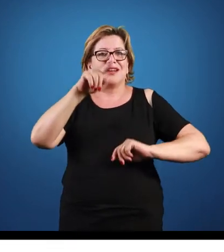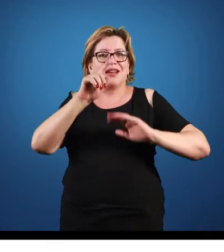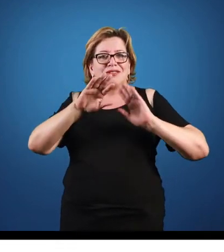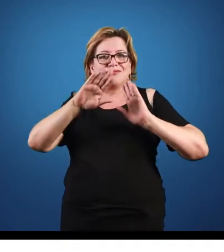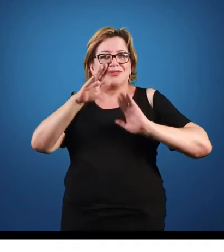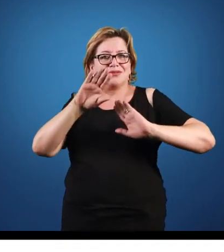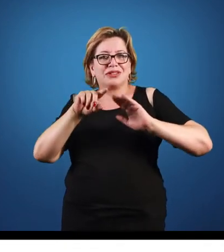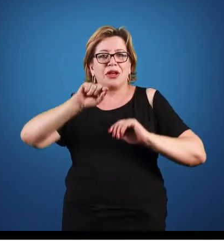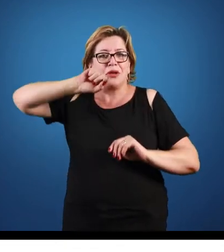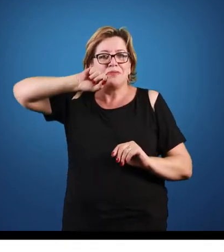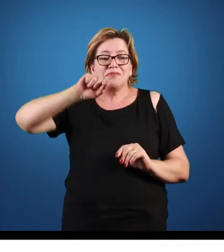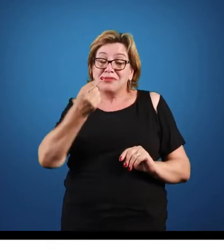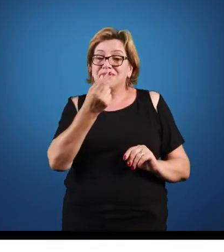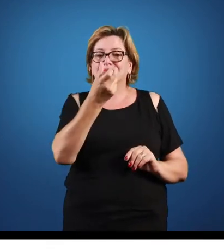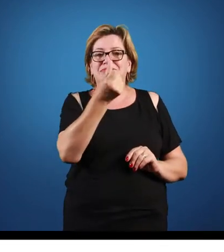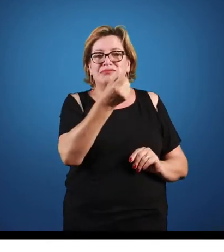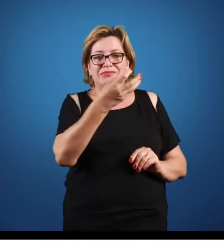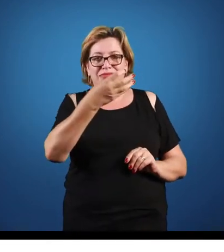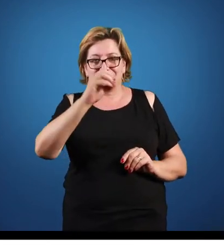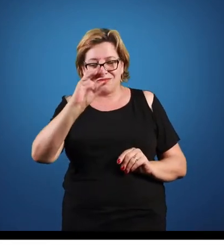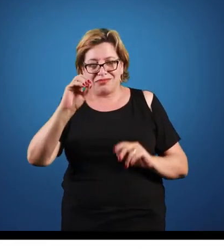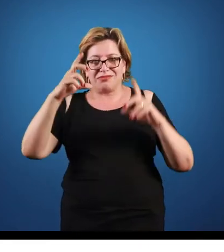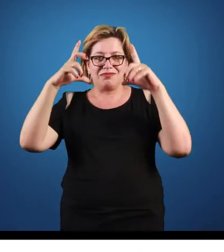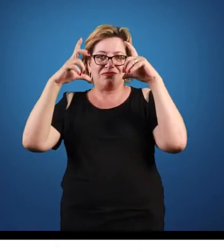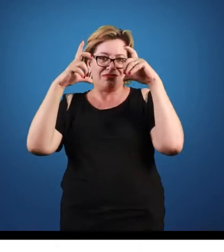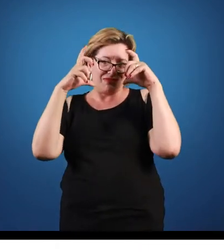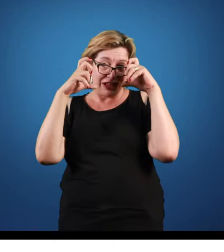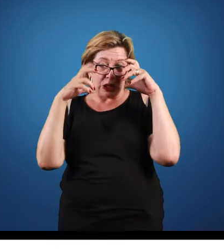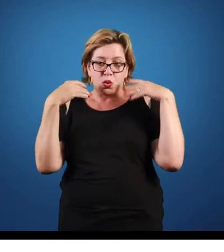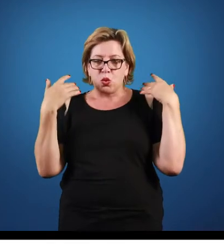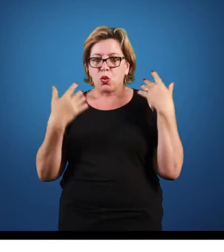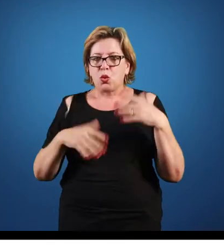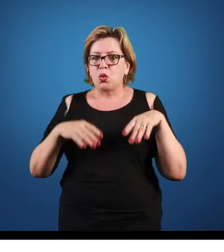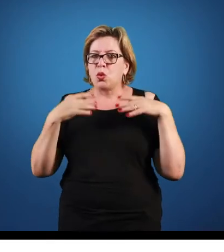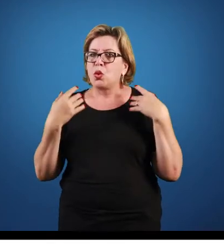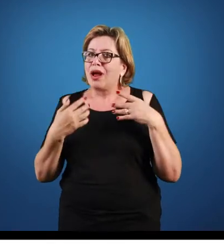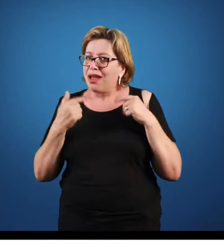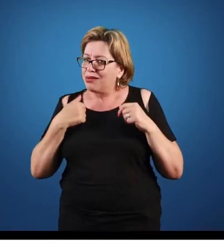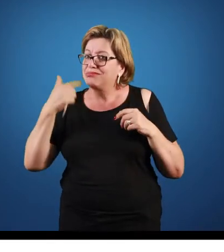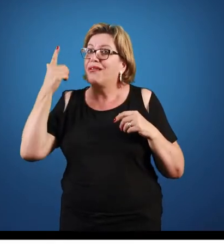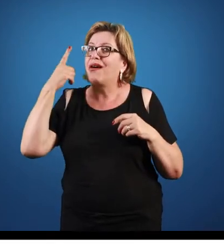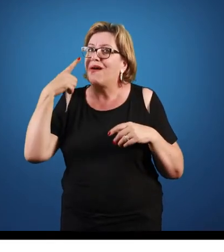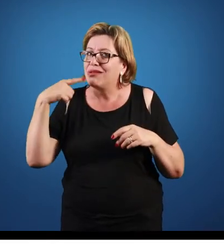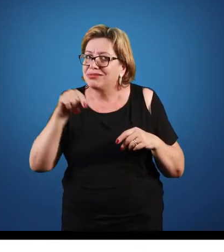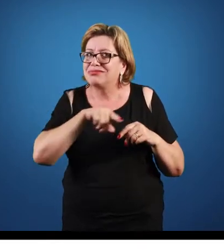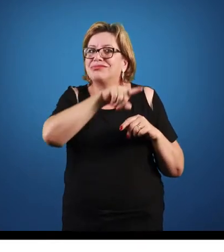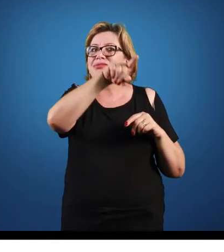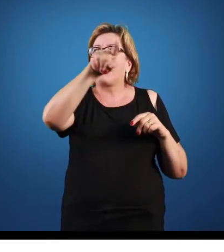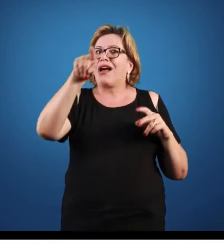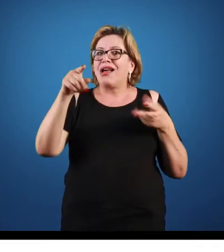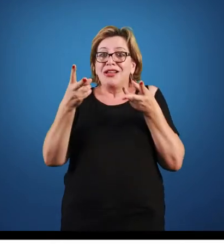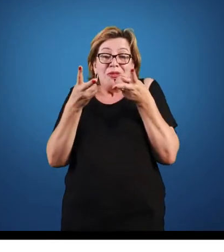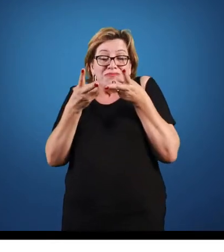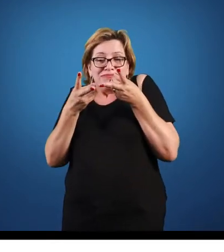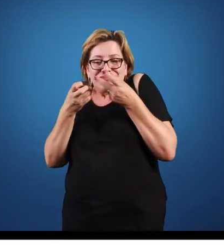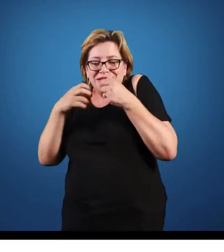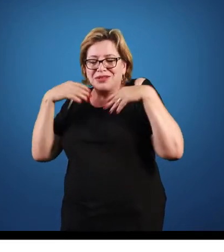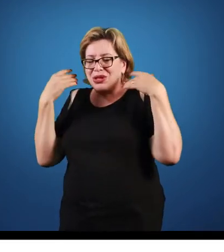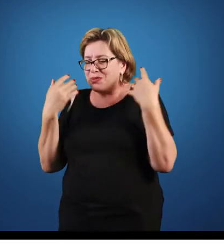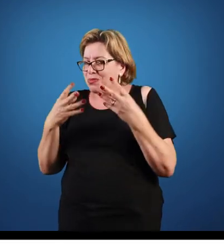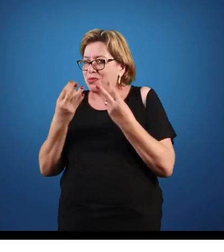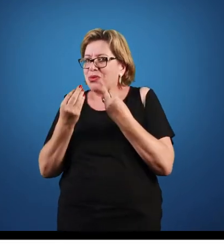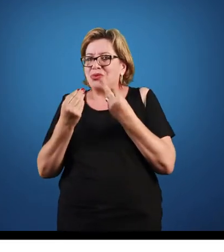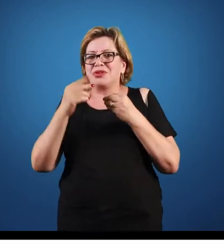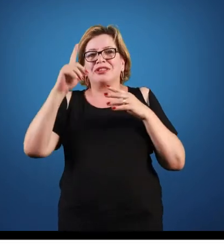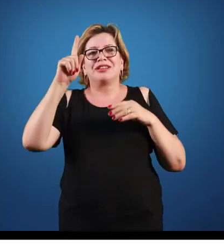motion da cerca de mil e 6 outras fotografias mil e 608 repetindo para vocês perceberem que há um número grande para fazer um minuto